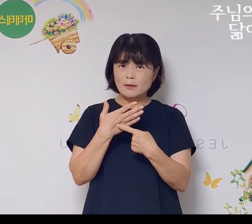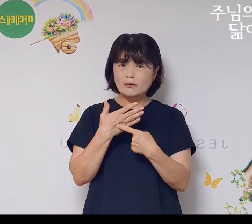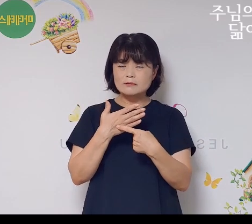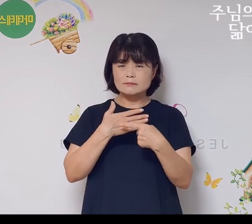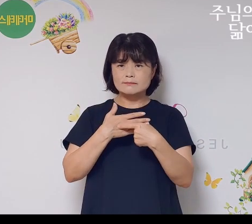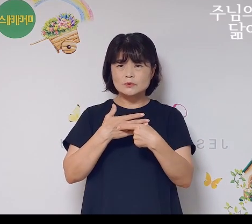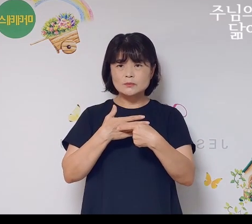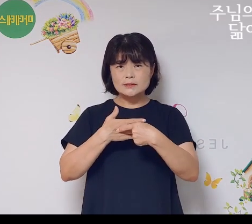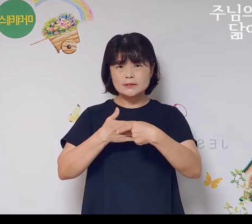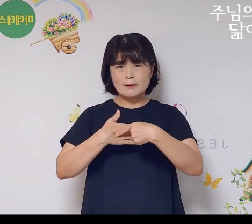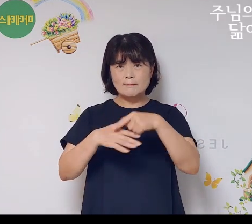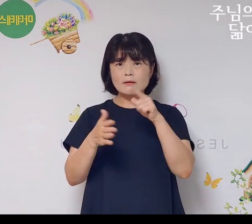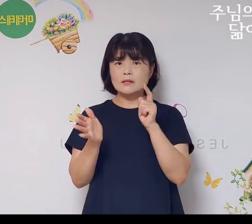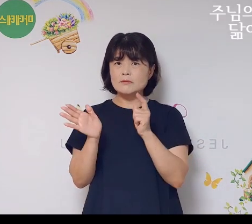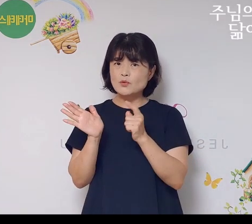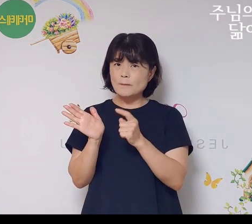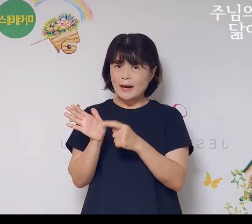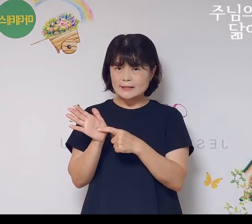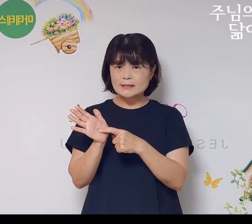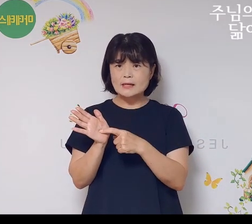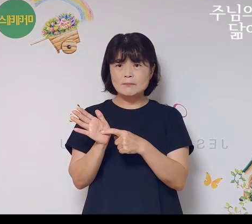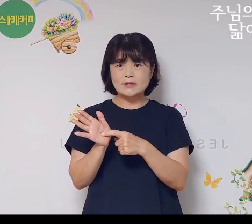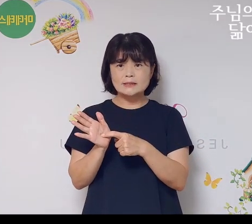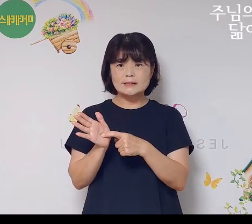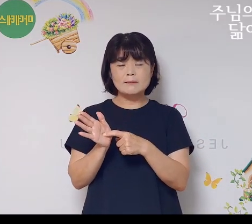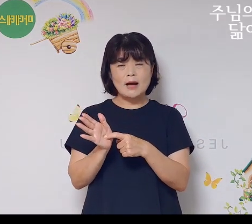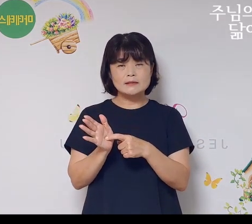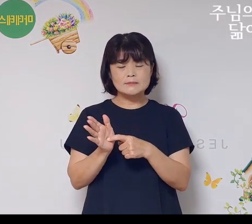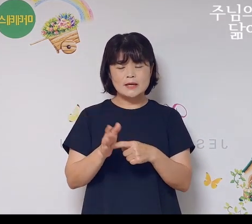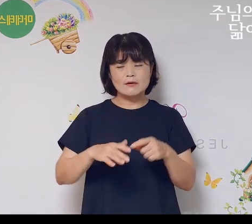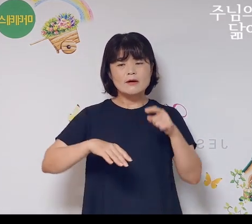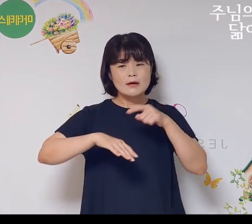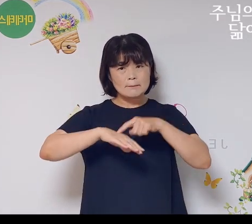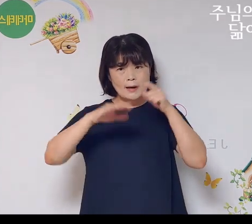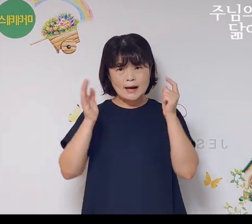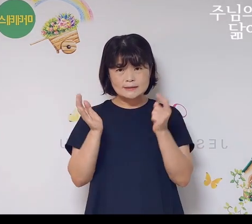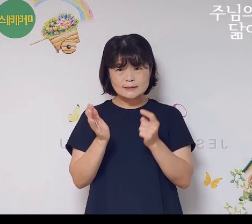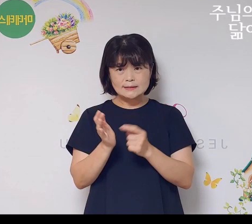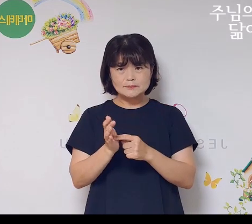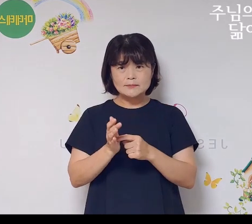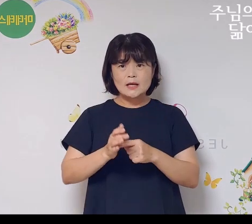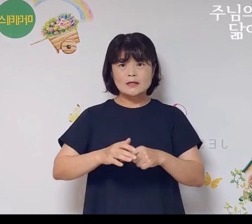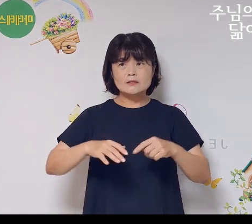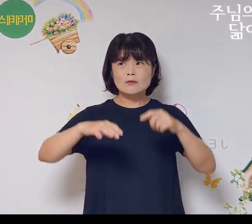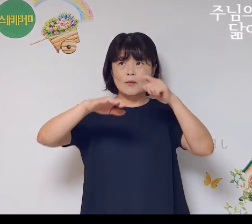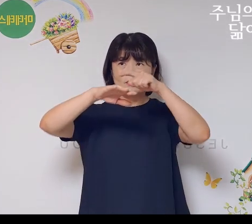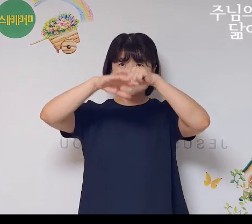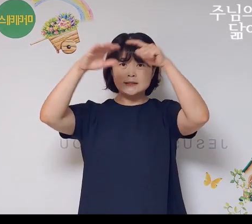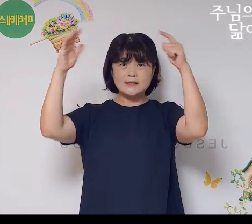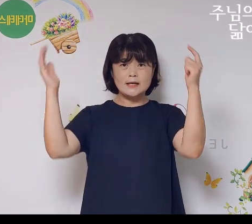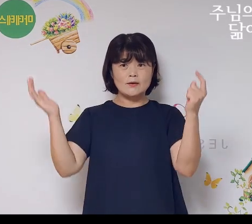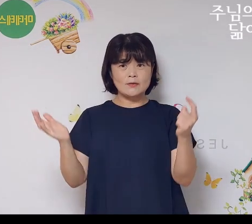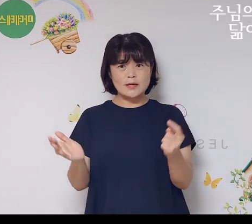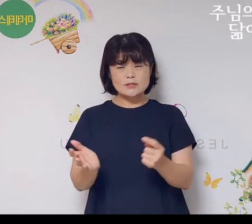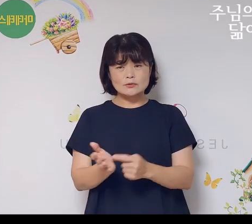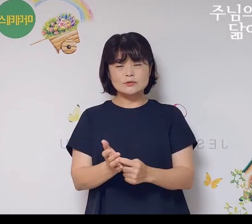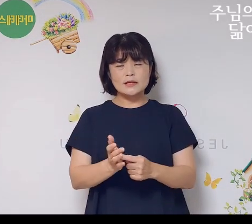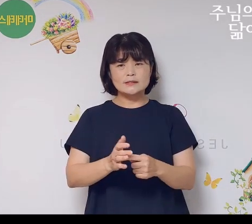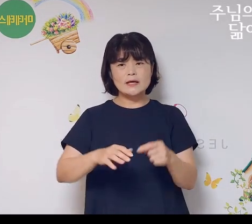한번, 손등을 한번, 그 다음에 손바닥을 한번 하는 게 마음이에요. 마음. 그래서 뭐 크게 이렇게 하셔도 되는데